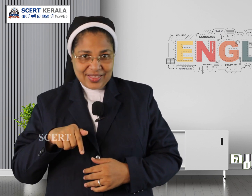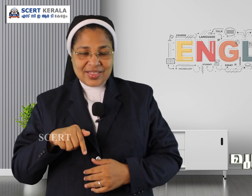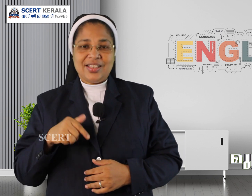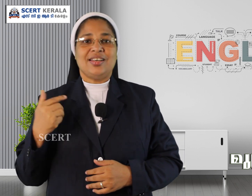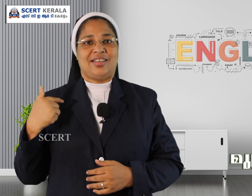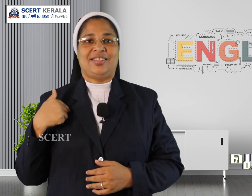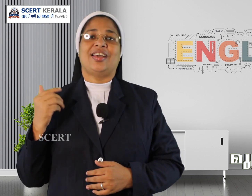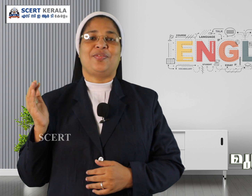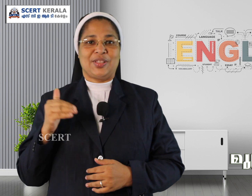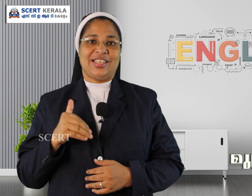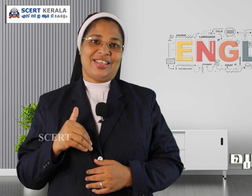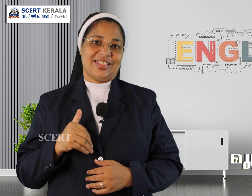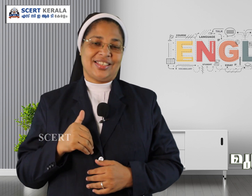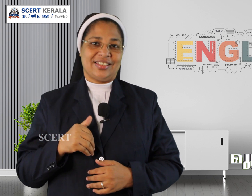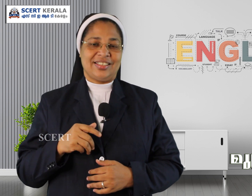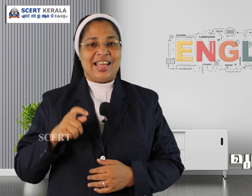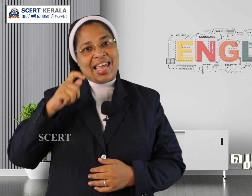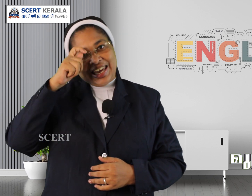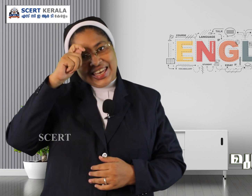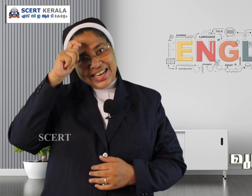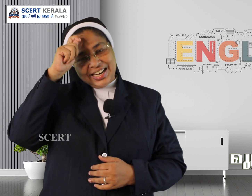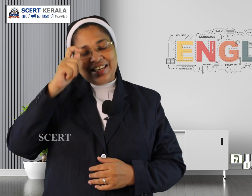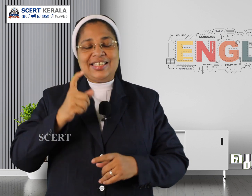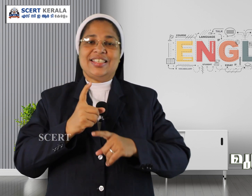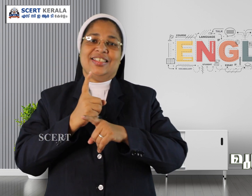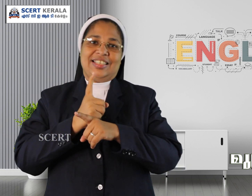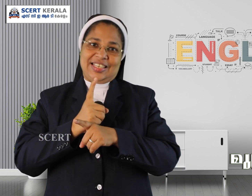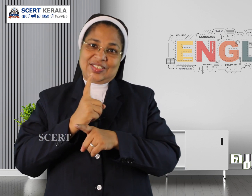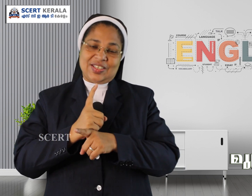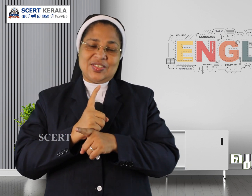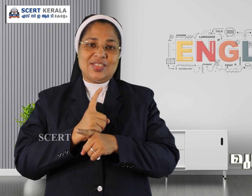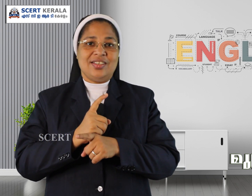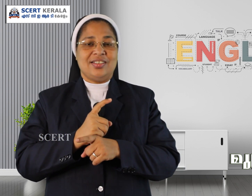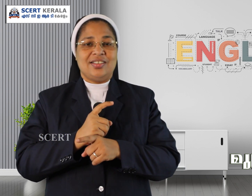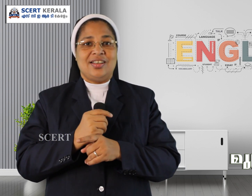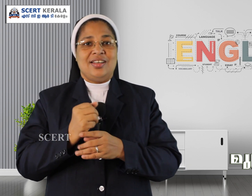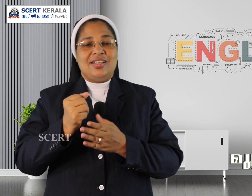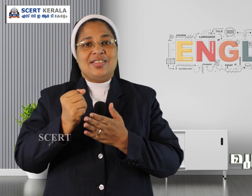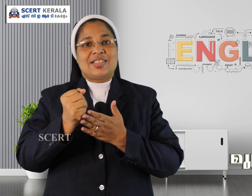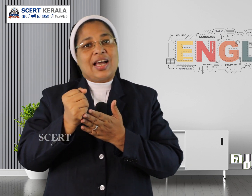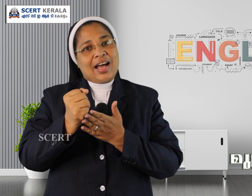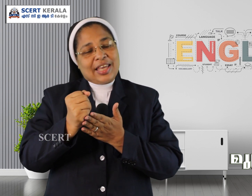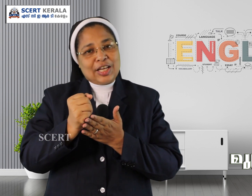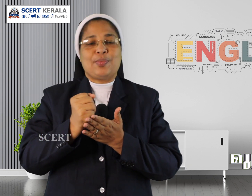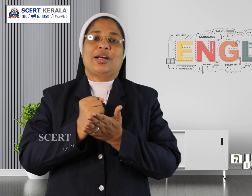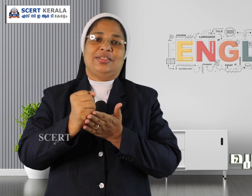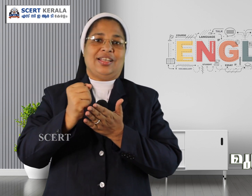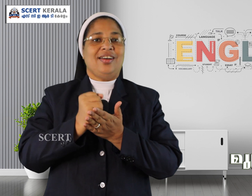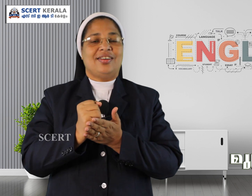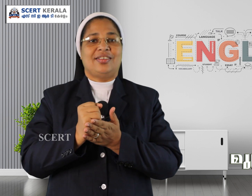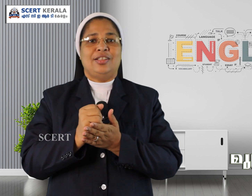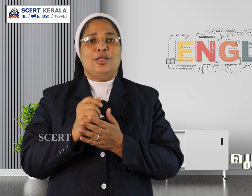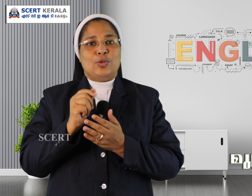ഇന്ന് ഞാൻ വന്നിരിക്കുന്നത് ഇംഗ്ലീഷ് ടീച്ചേഴ്സിന് സഹായകമാകുന്ന